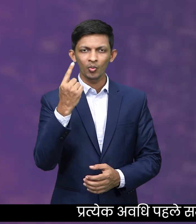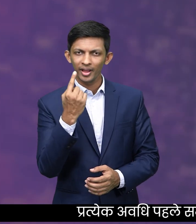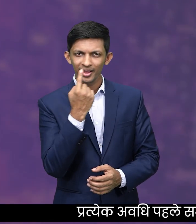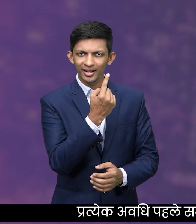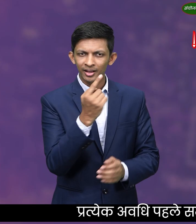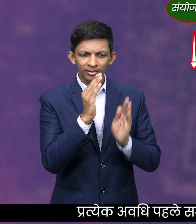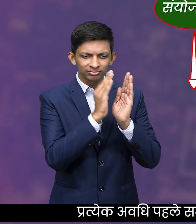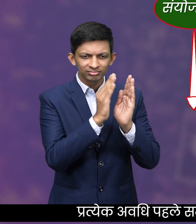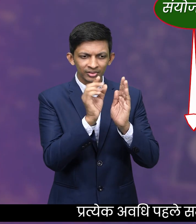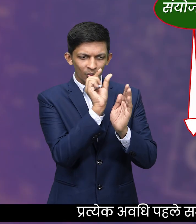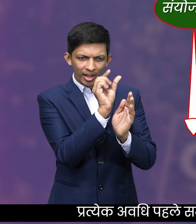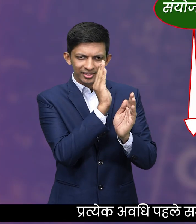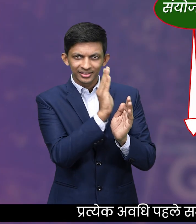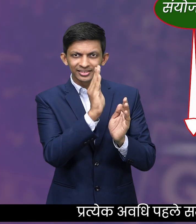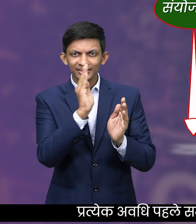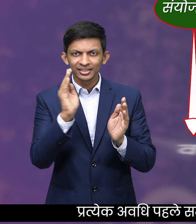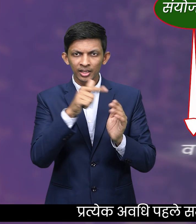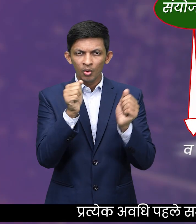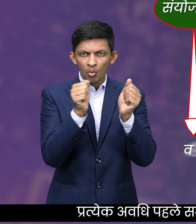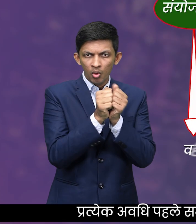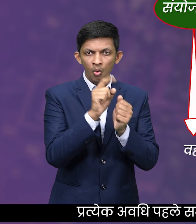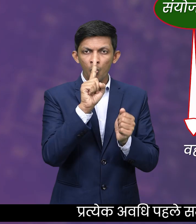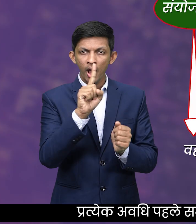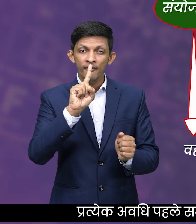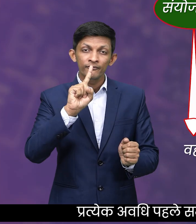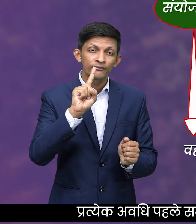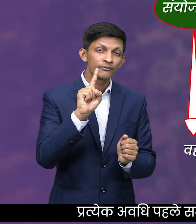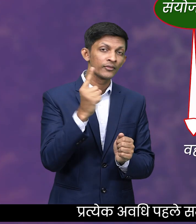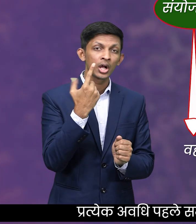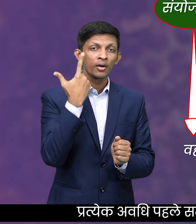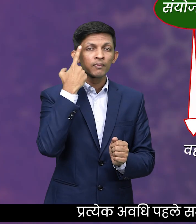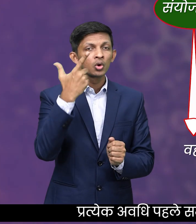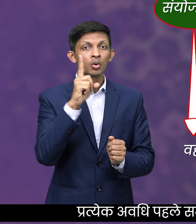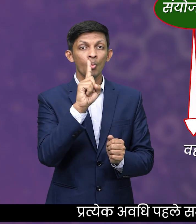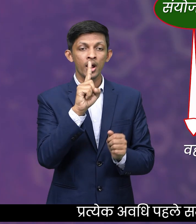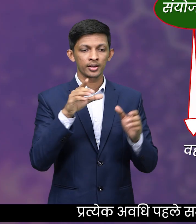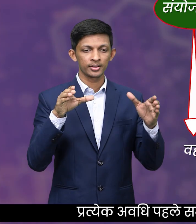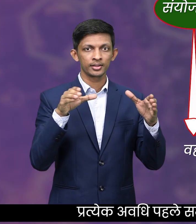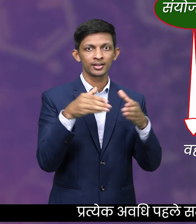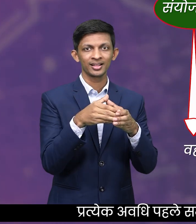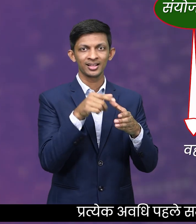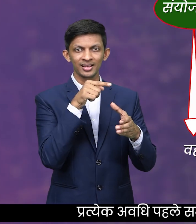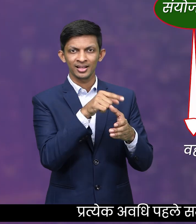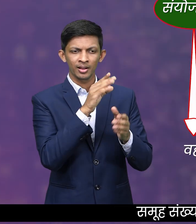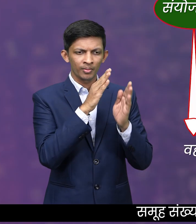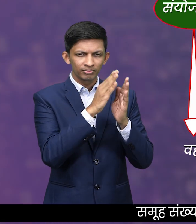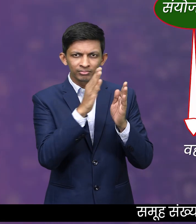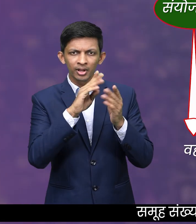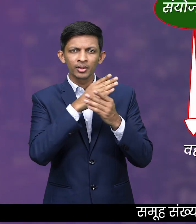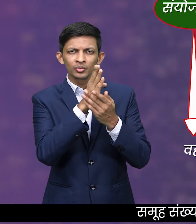प्रत्येक अवधि पहले समूह के तत्वों के लिए वैधता 1 से शुरू होती है। समूह संख्या